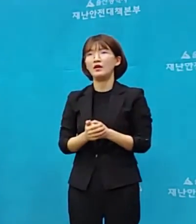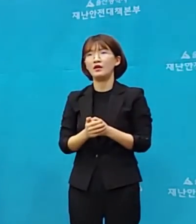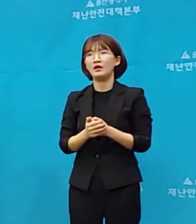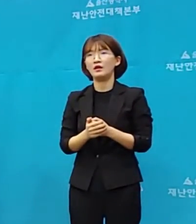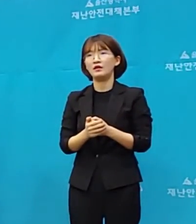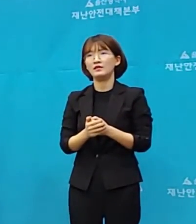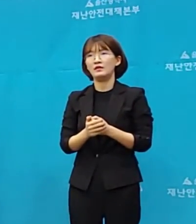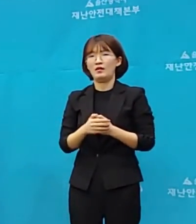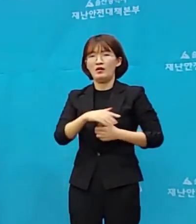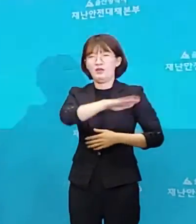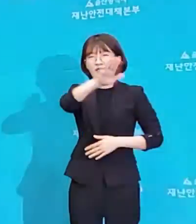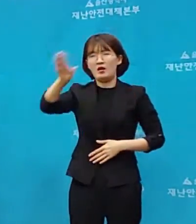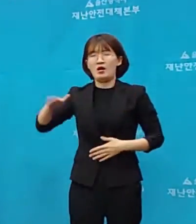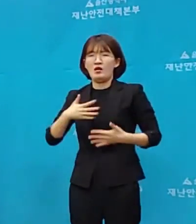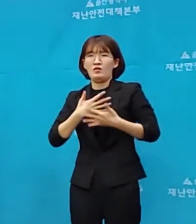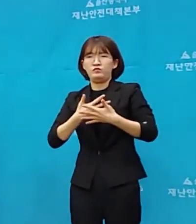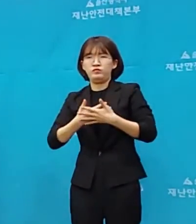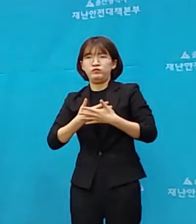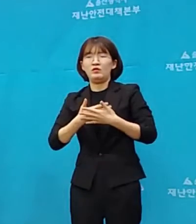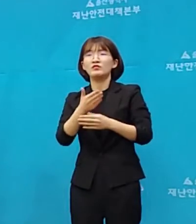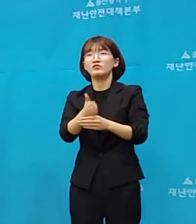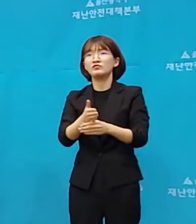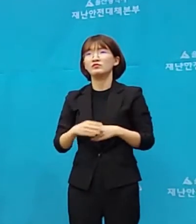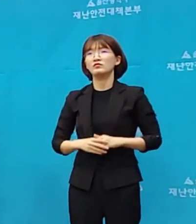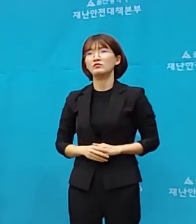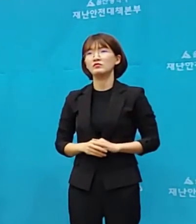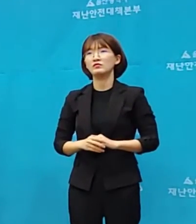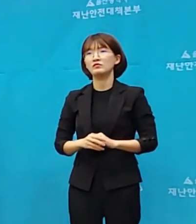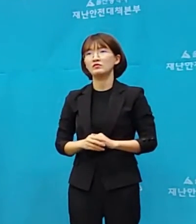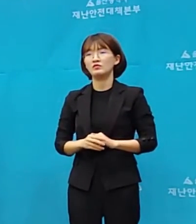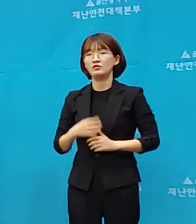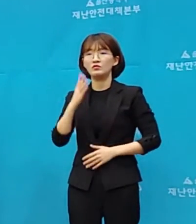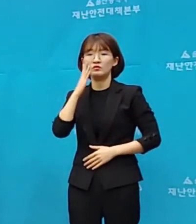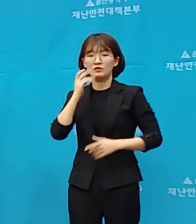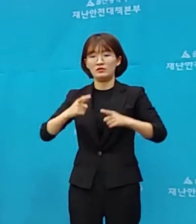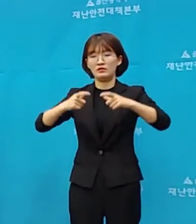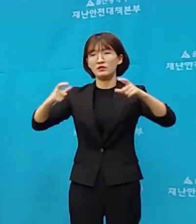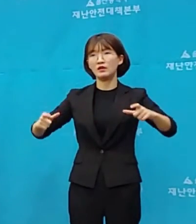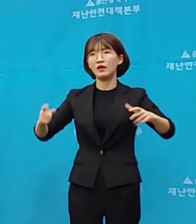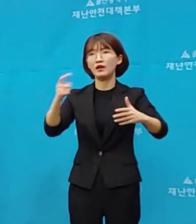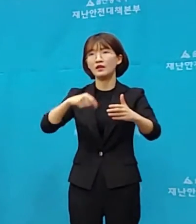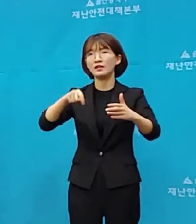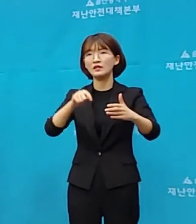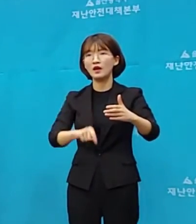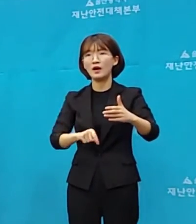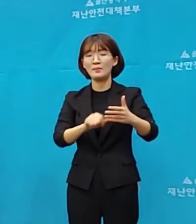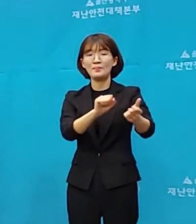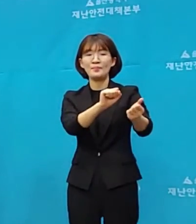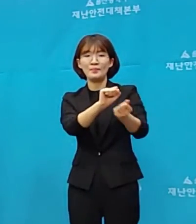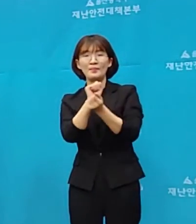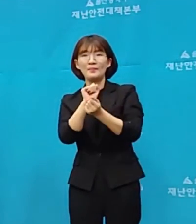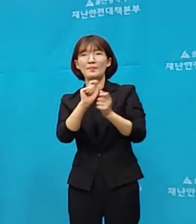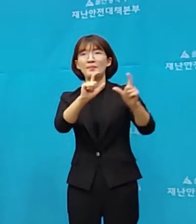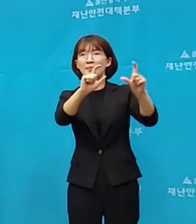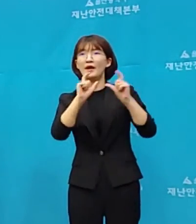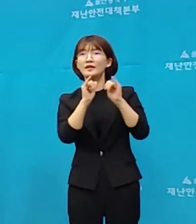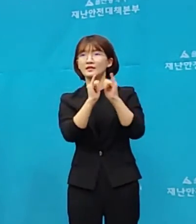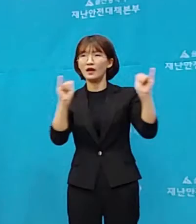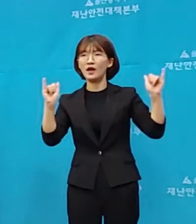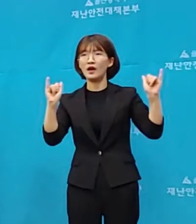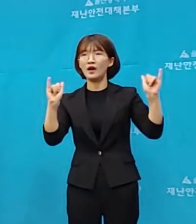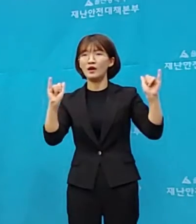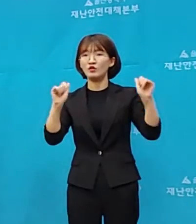재난대책본부를 긴장시키고 있습니다. 울산지역에서는 확진자 추이가